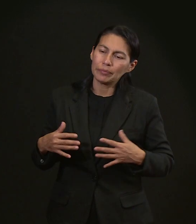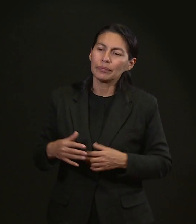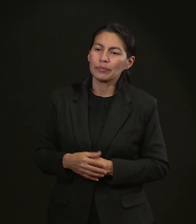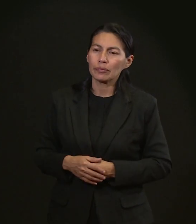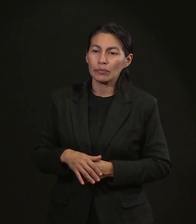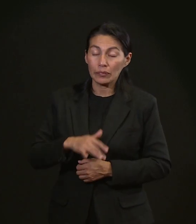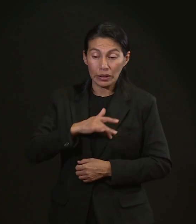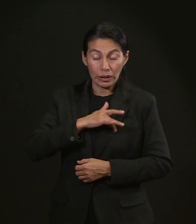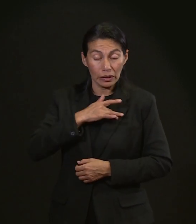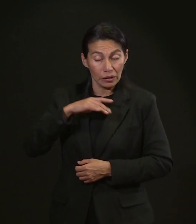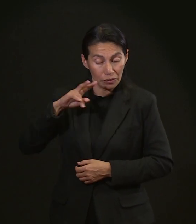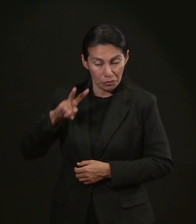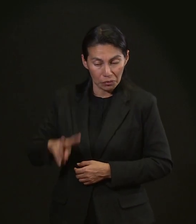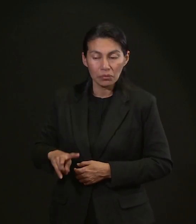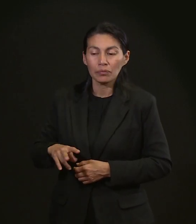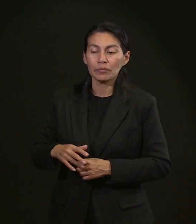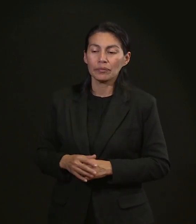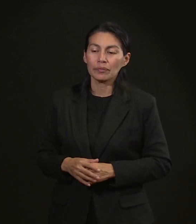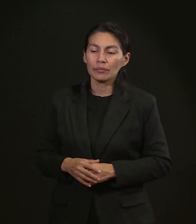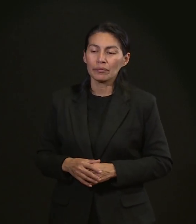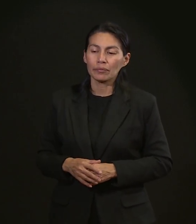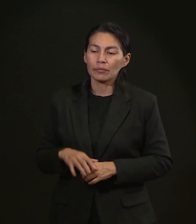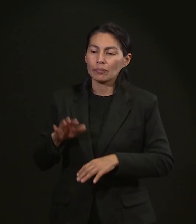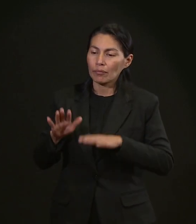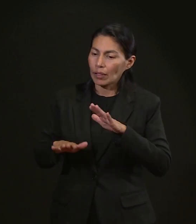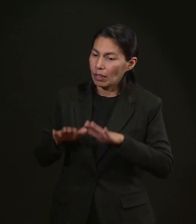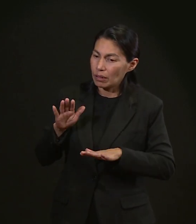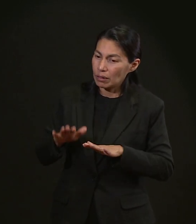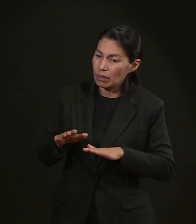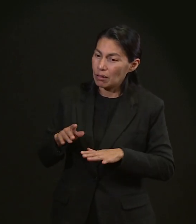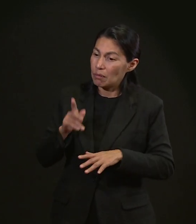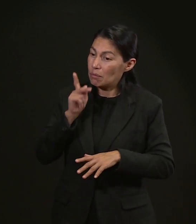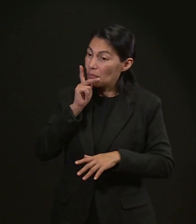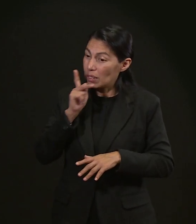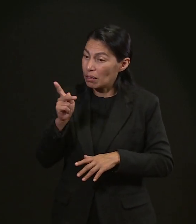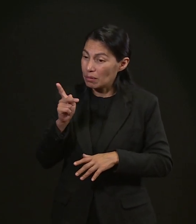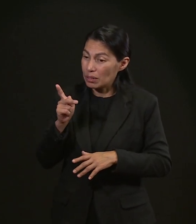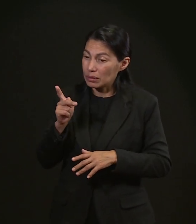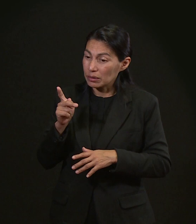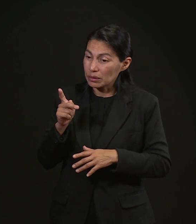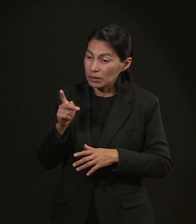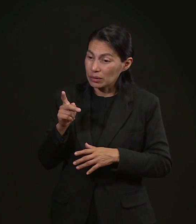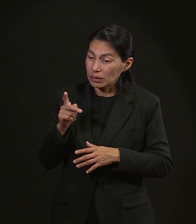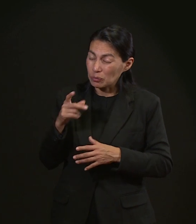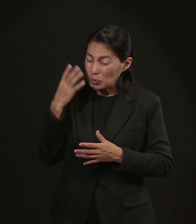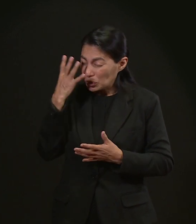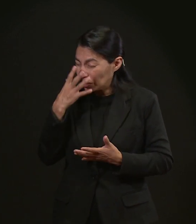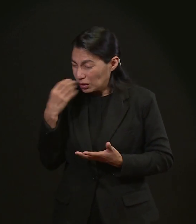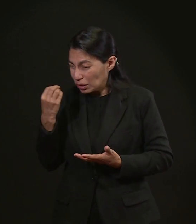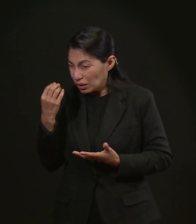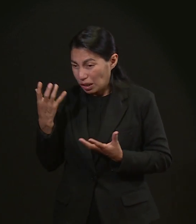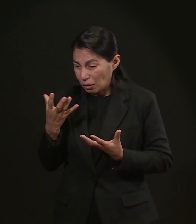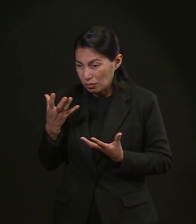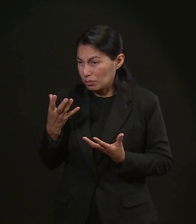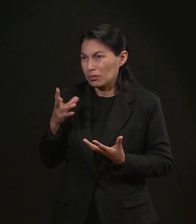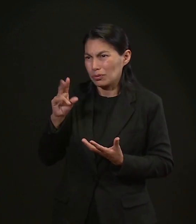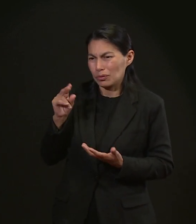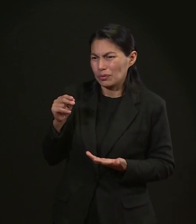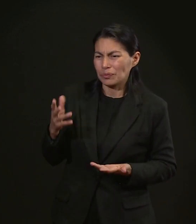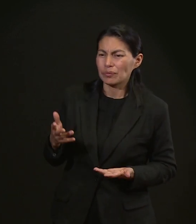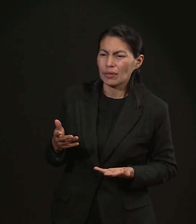puse si es es muy franca muy sincera a veces a veces no son palabras elaboradas no son oraciones